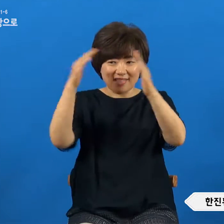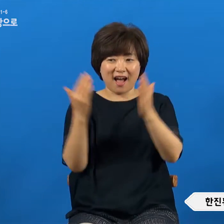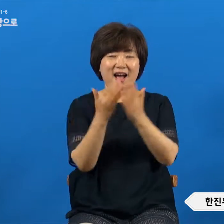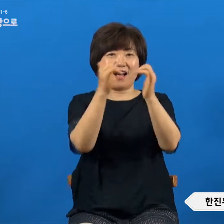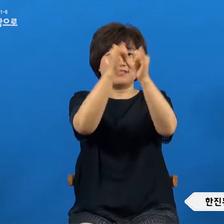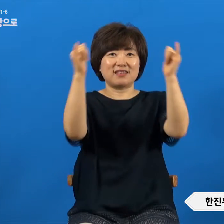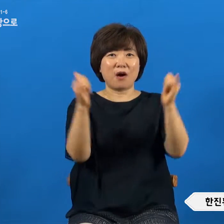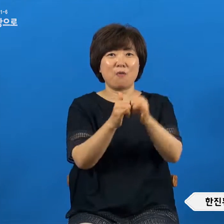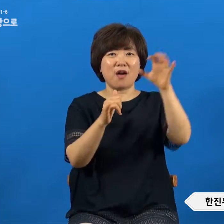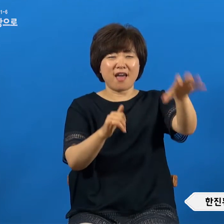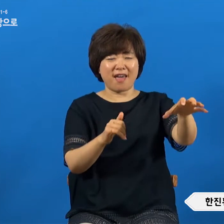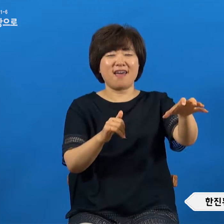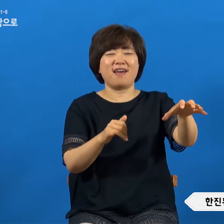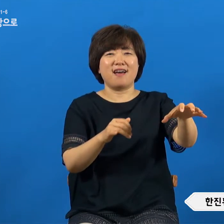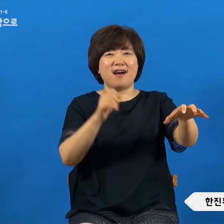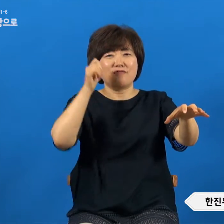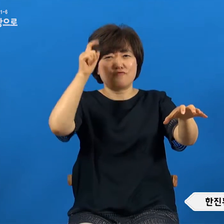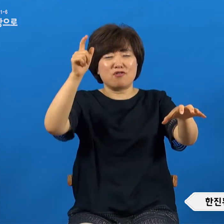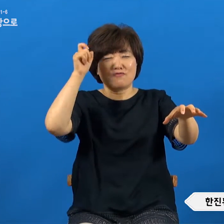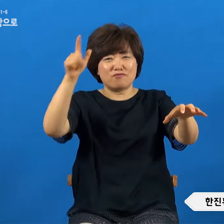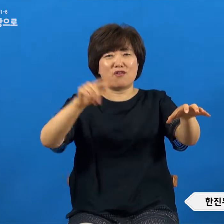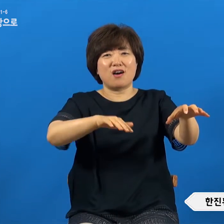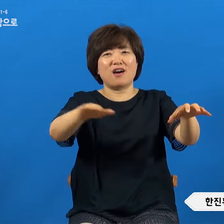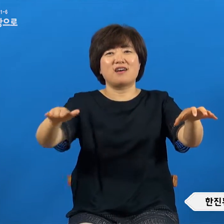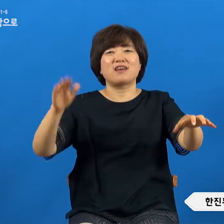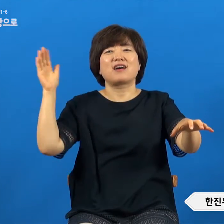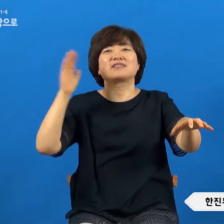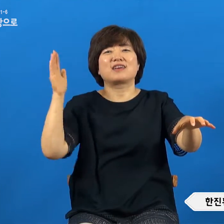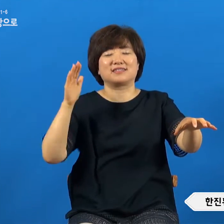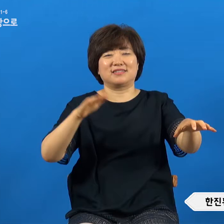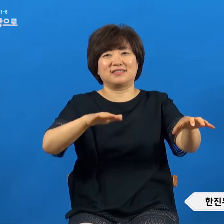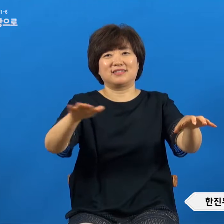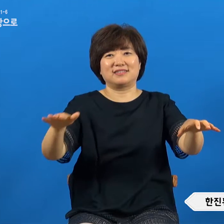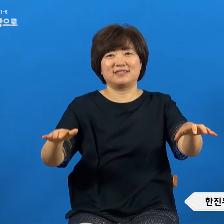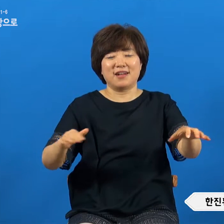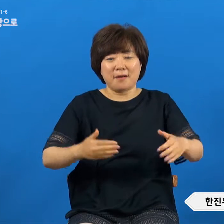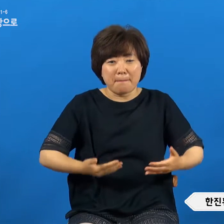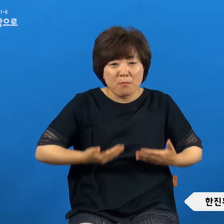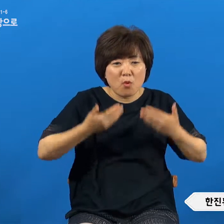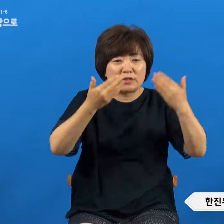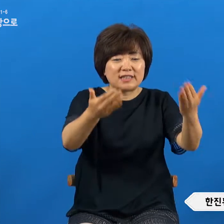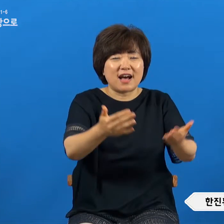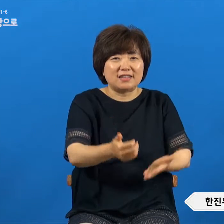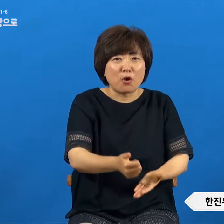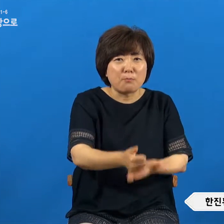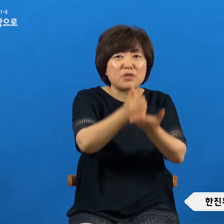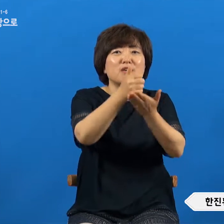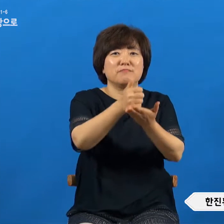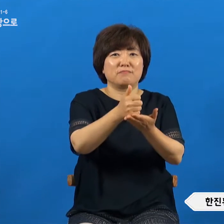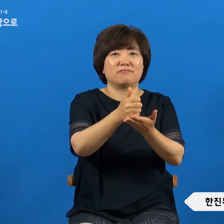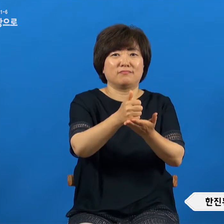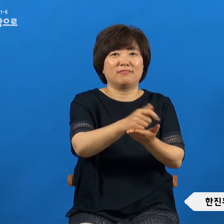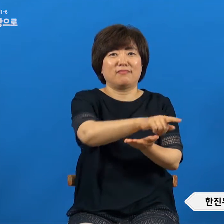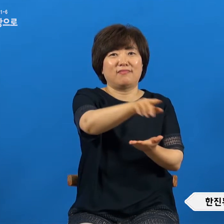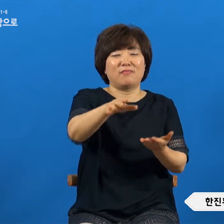사회의 구석구석에서 그렇게 힘써서 섬김과 봉사의 삶을 사는 사람들이 많습니다.